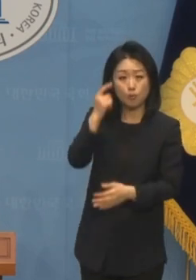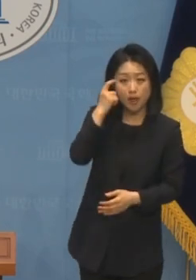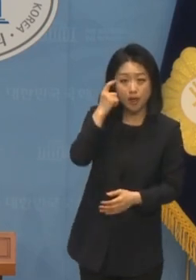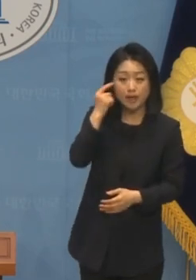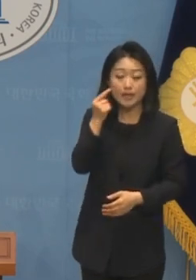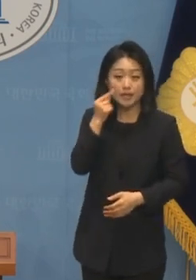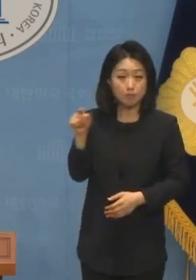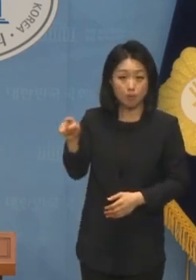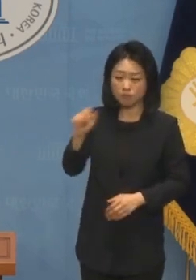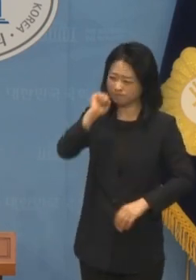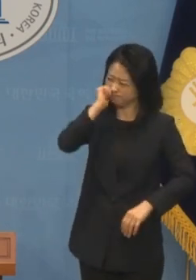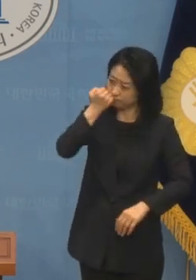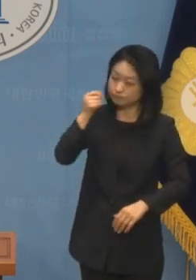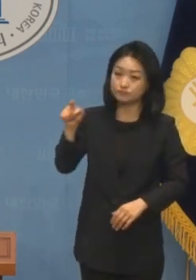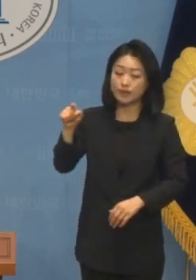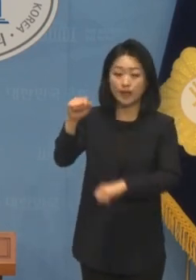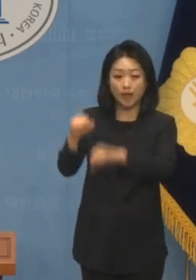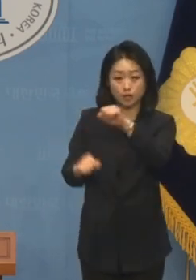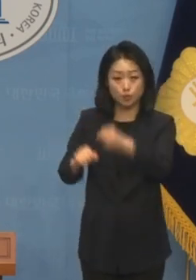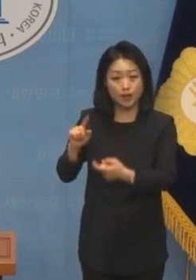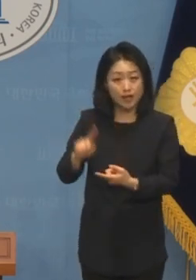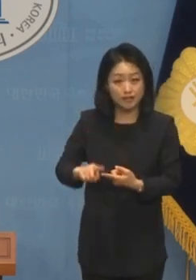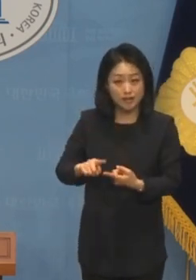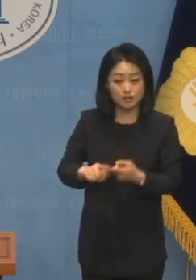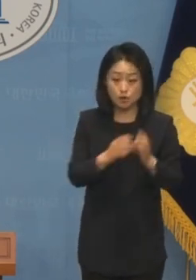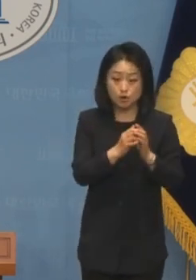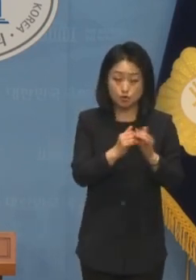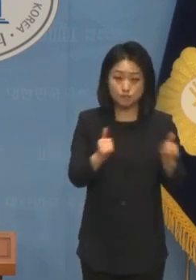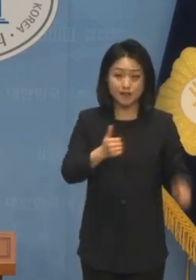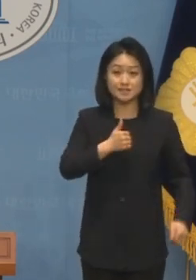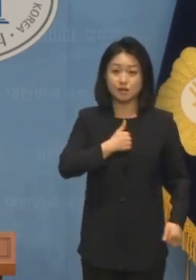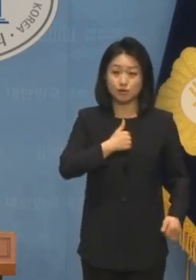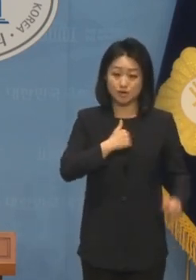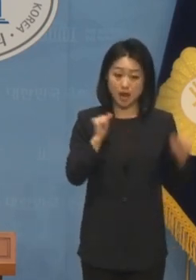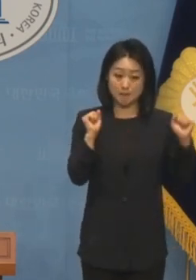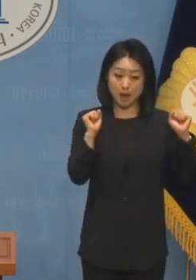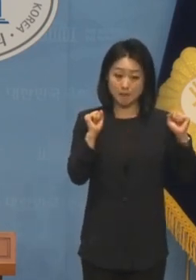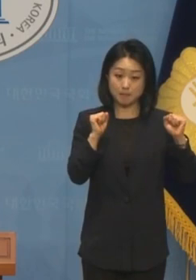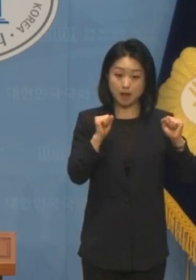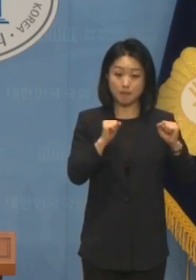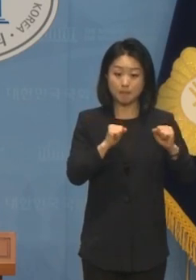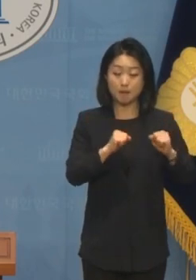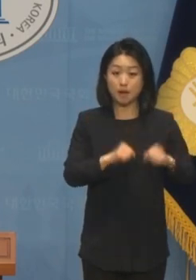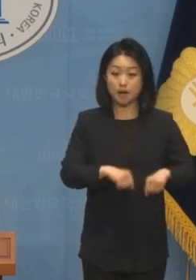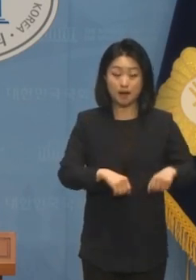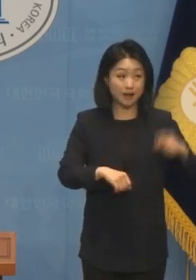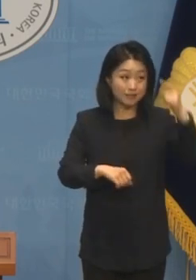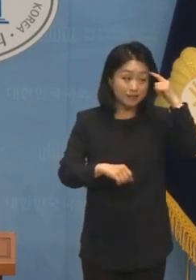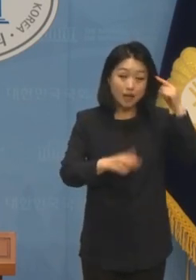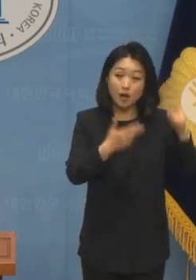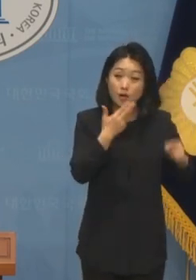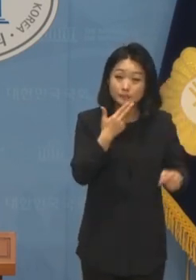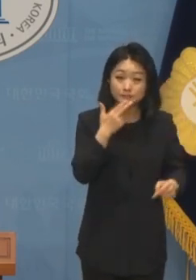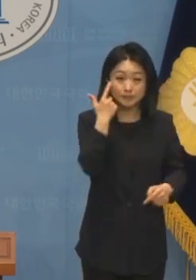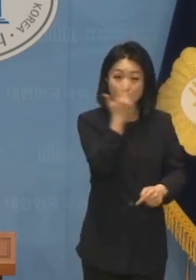일본의 아나무인 행태에 무너지는 국민의 자존심과 긍지는 안중에도